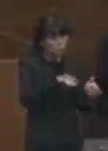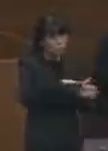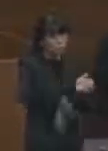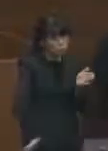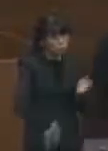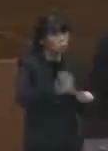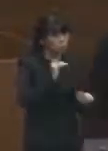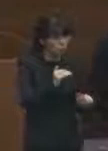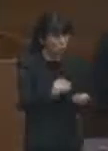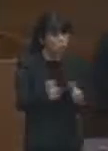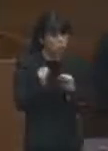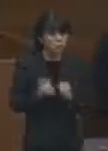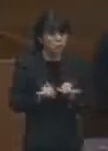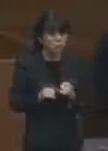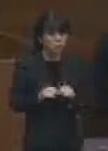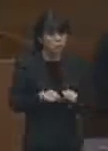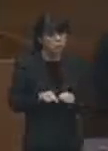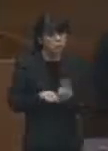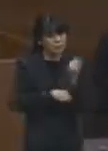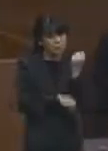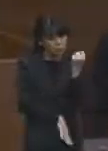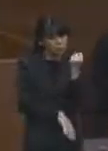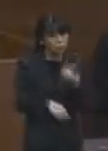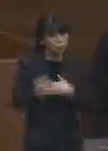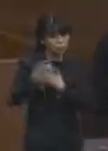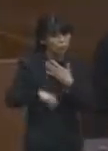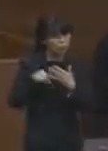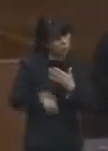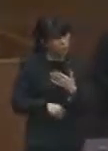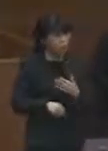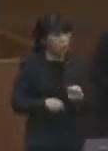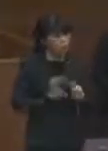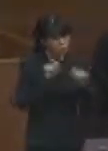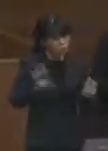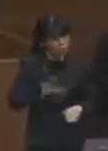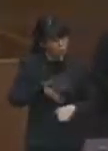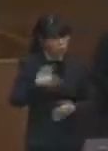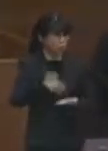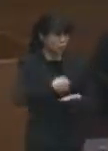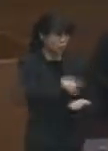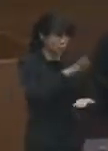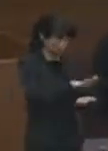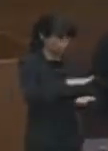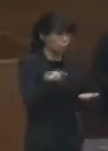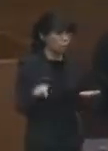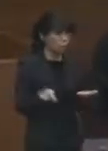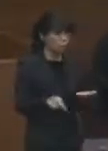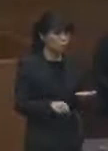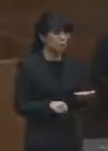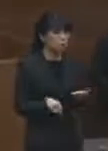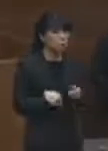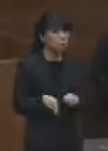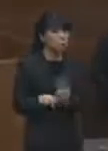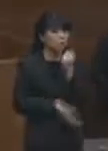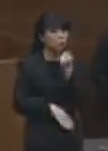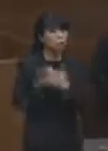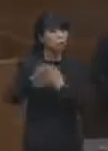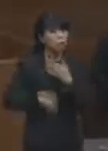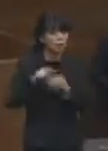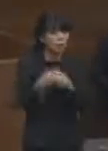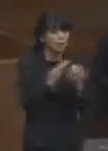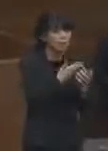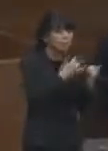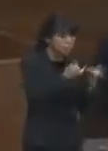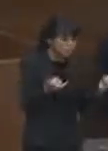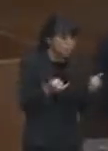条例における住民の定義から問題があるのではないかというご指摘でございますけれども、 自治協条例では市民と住民